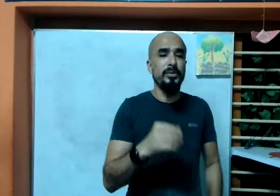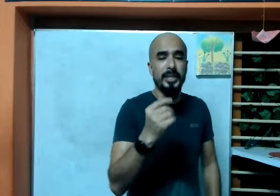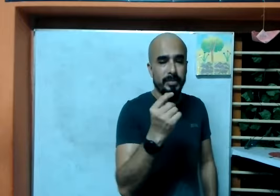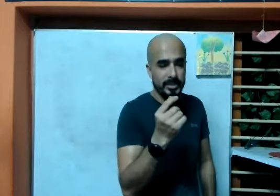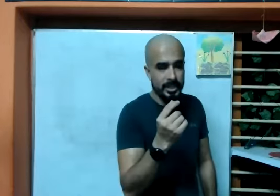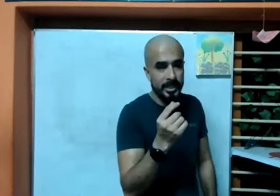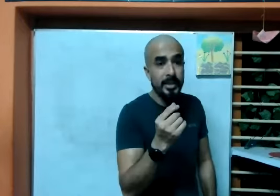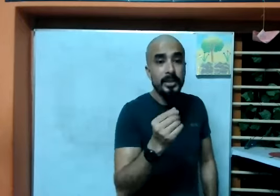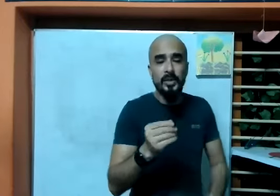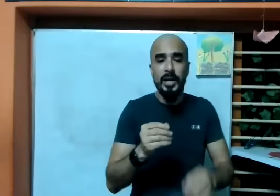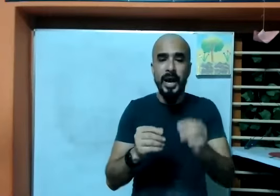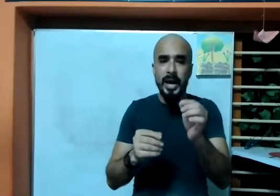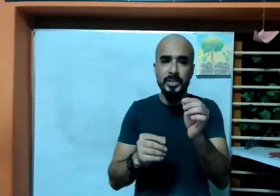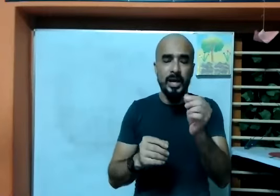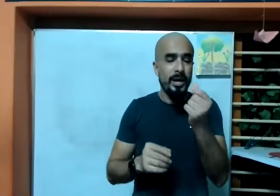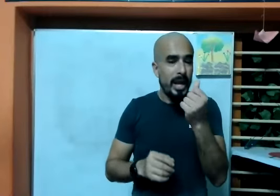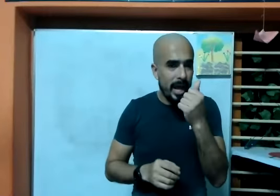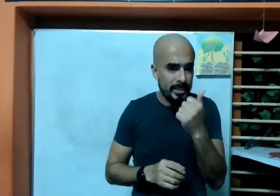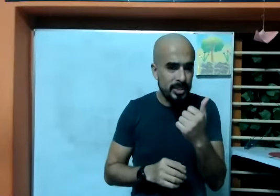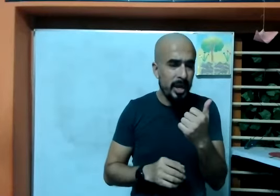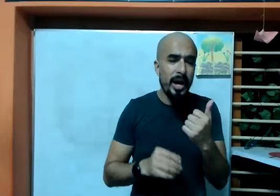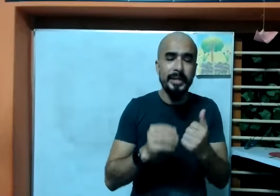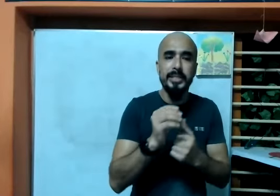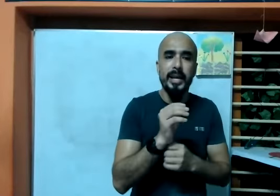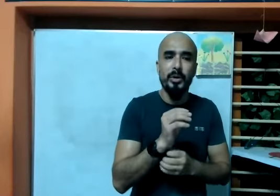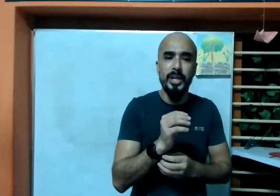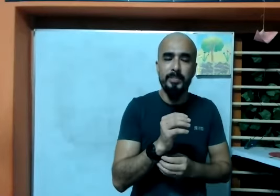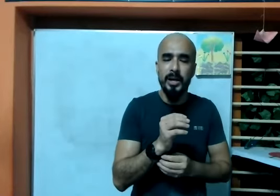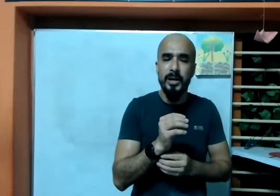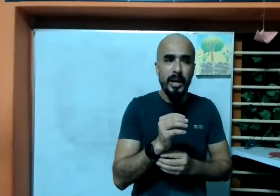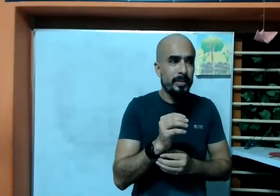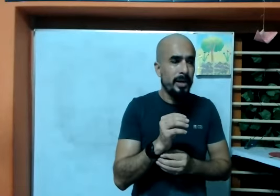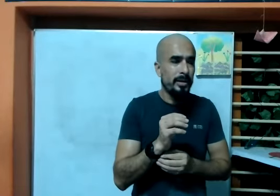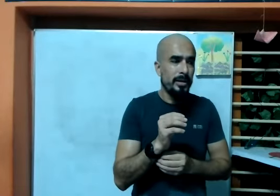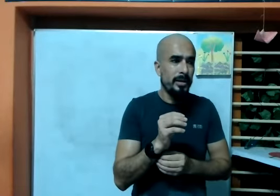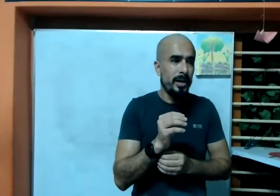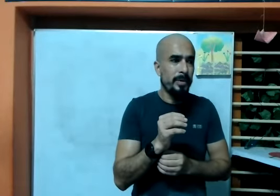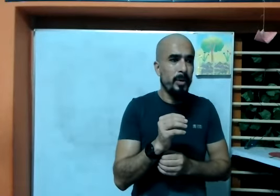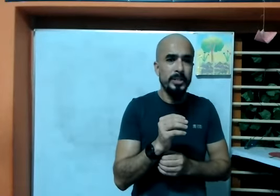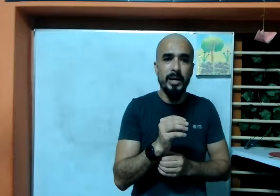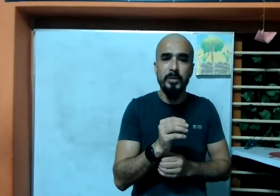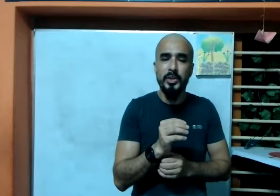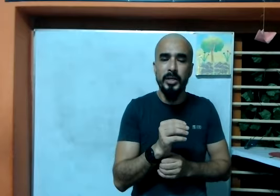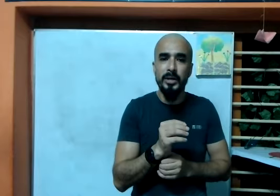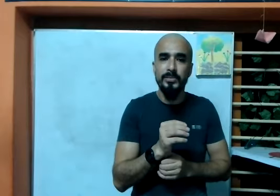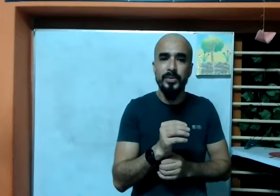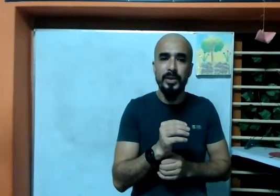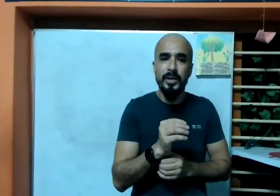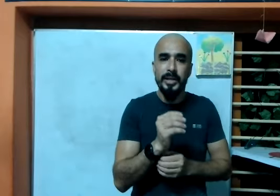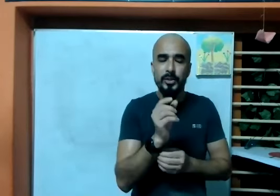দেখতে পাচ্ছি যে ওখানে আস্টা আরেকটা জায়গায় বসে আপনারা আমরা আমরা পরে জানবো বিষয়টা কিন্তু